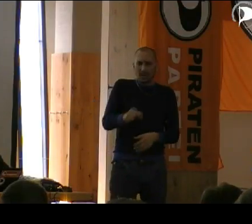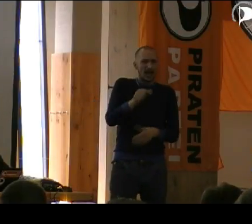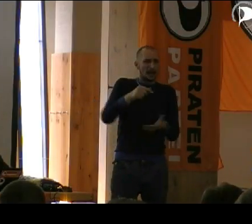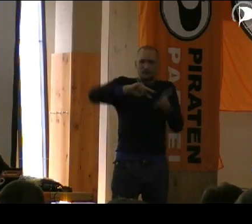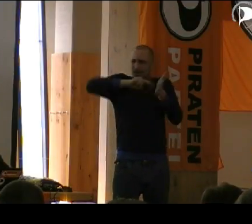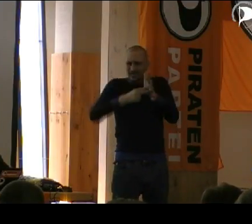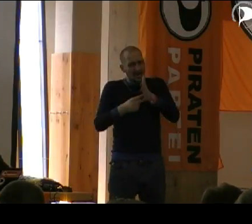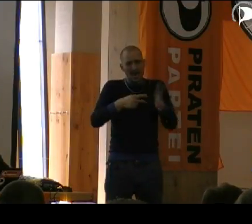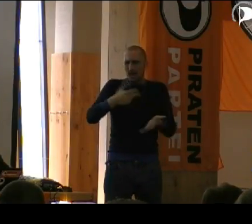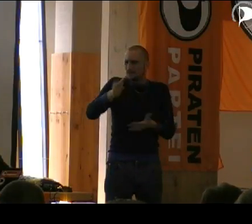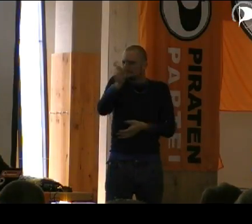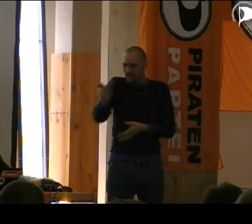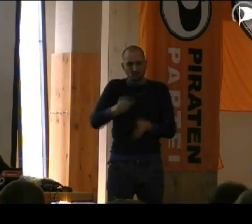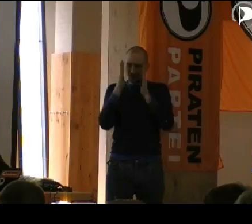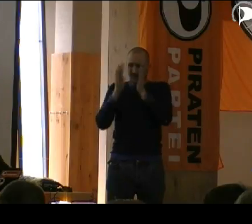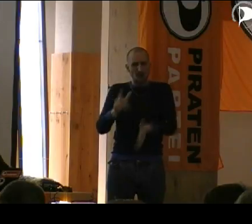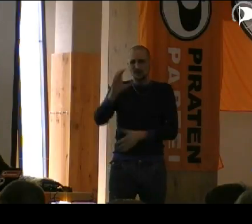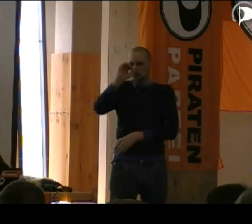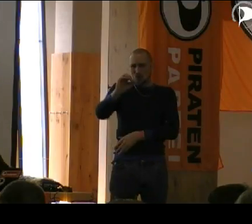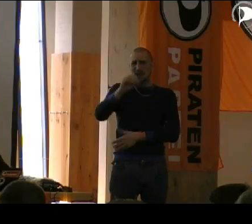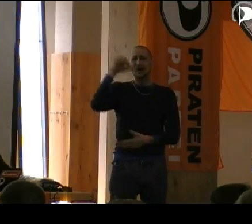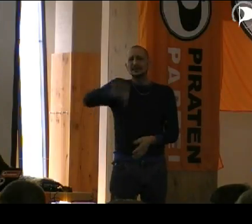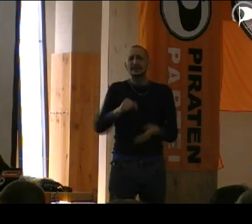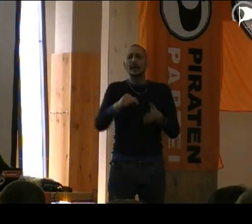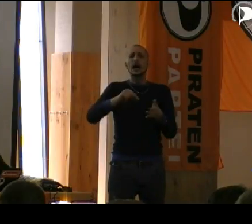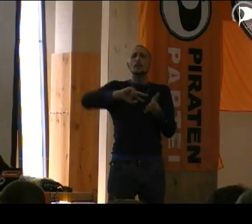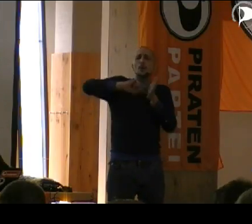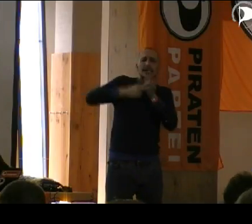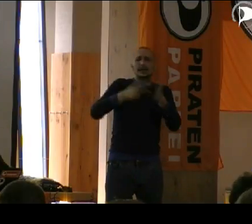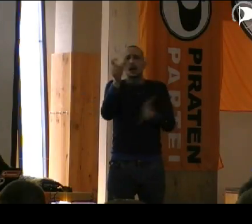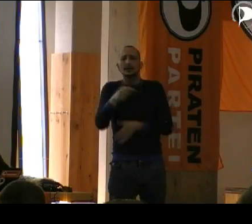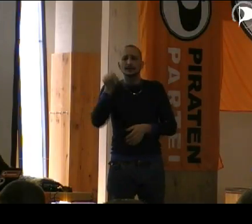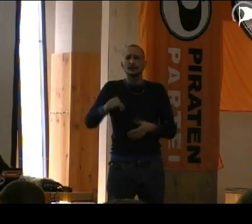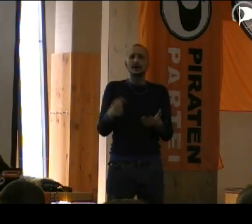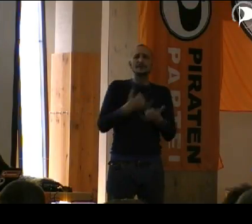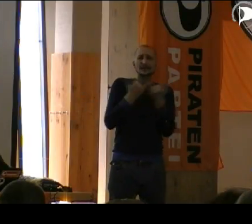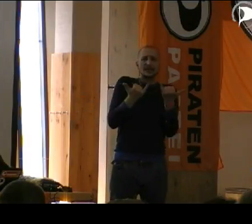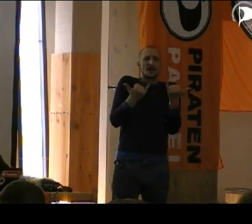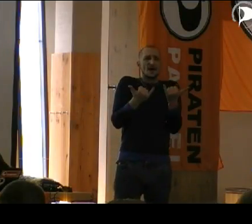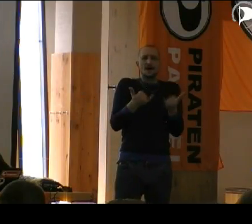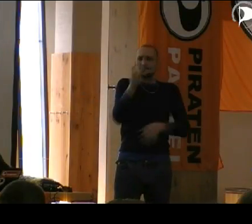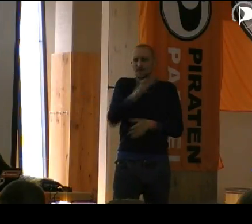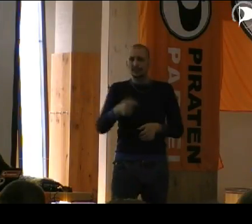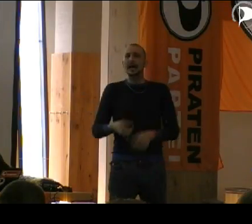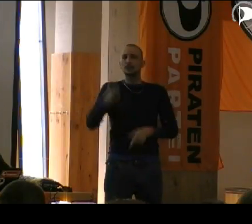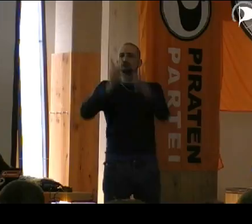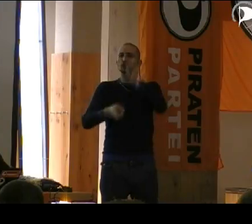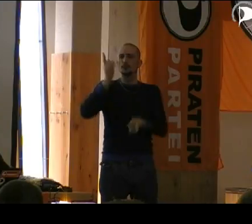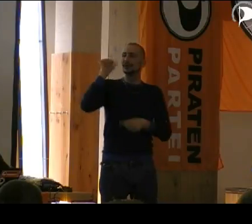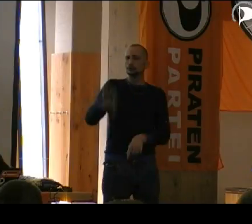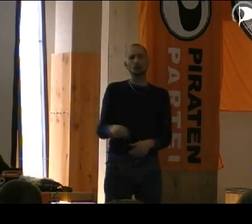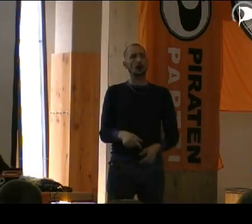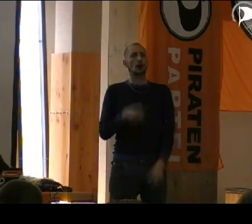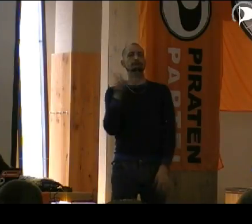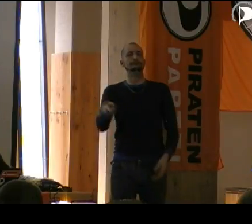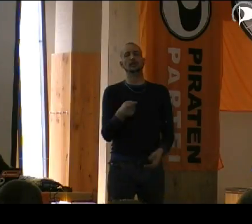vertraut und ich bin darüber hält unterhält zum beispiel durch volksabstimmung das häufigste argument dagegen ist der die entscheidung